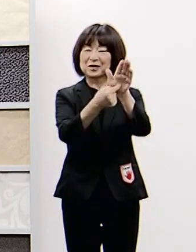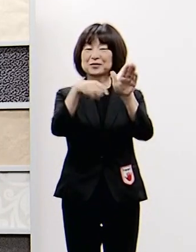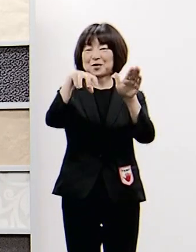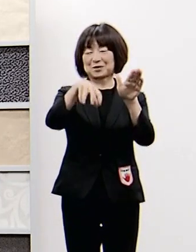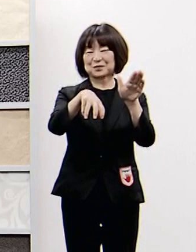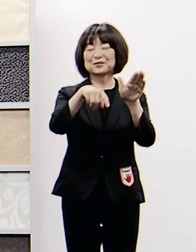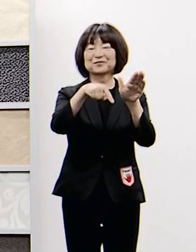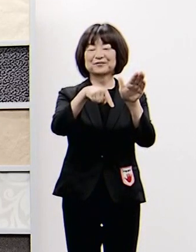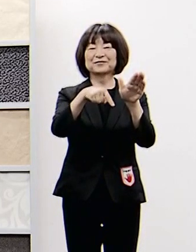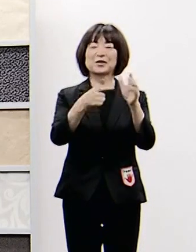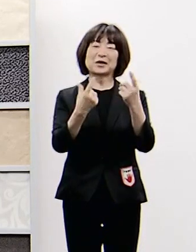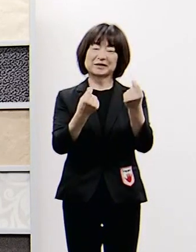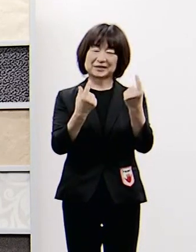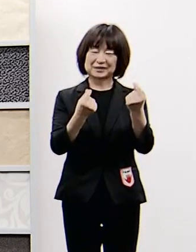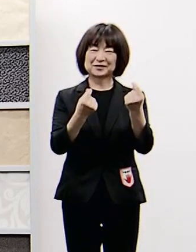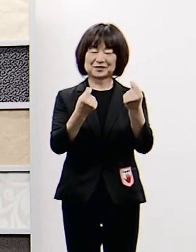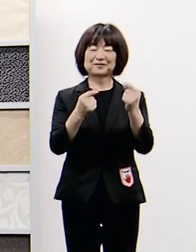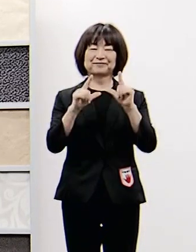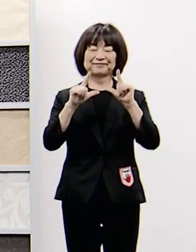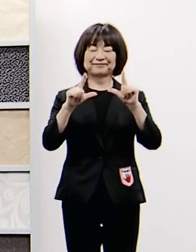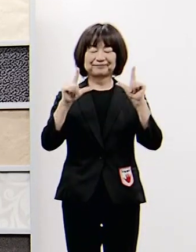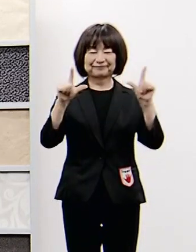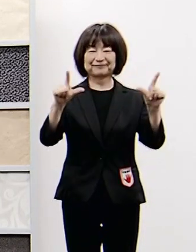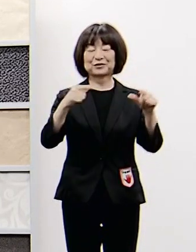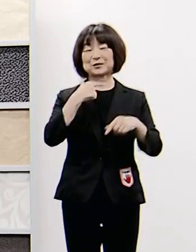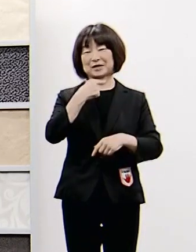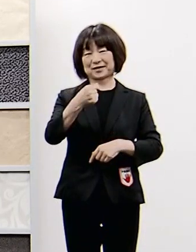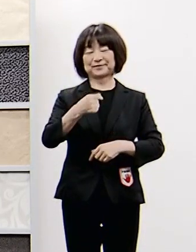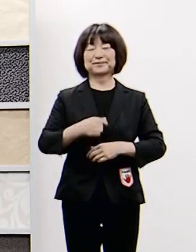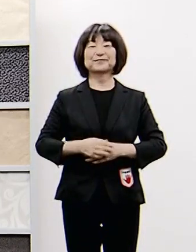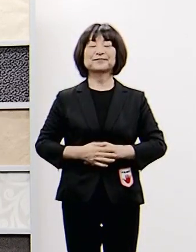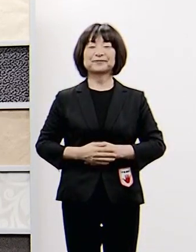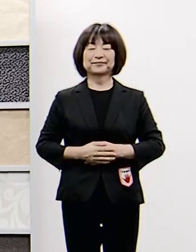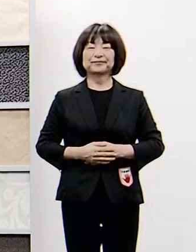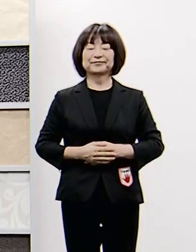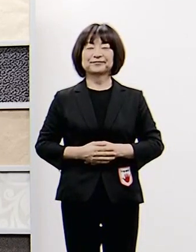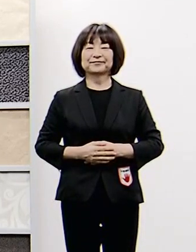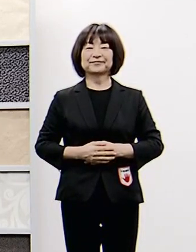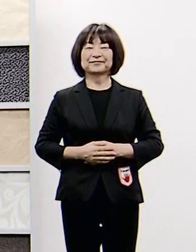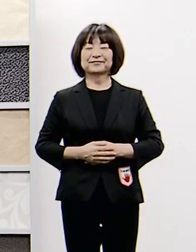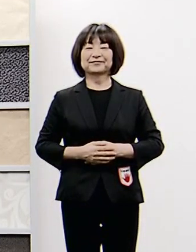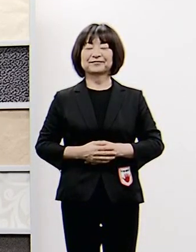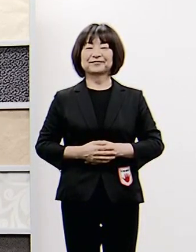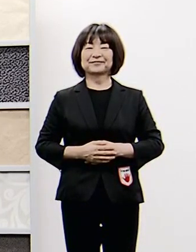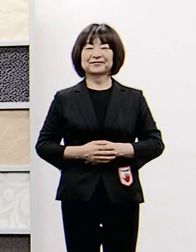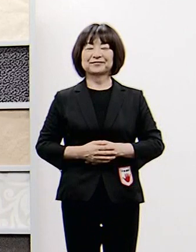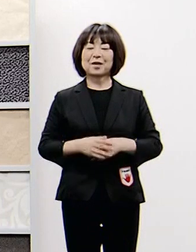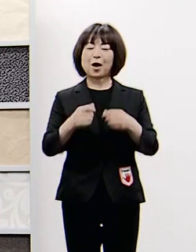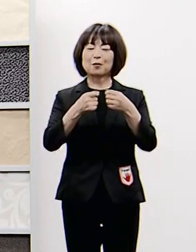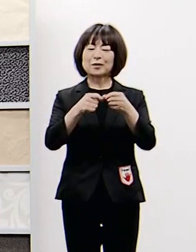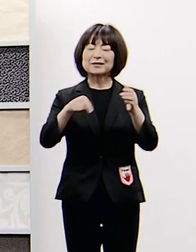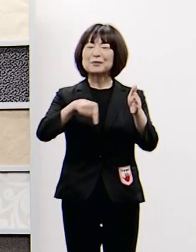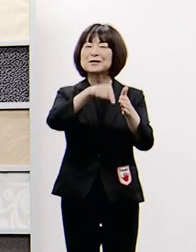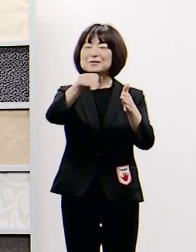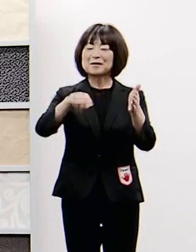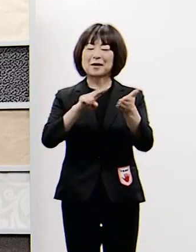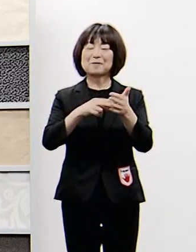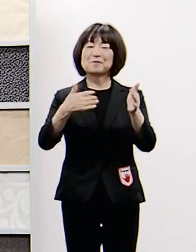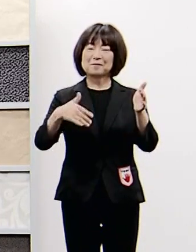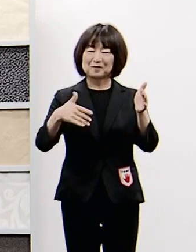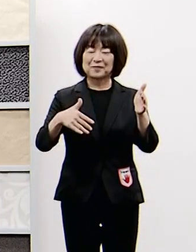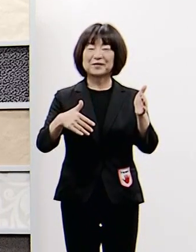象徴するような場所でしっかりとやりたいと思います詳細はまだ向こうさんが山梨県